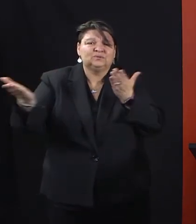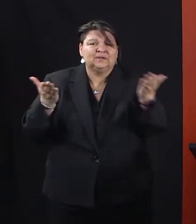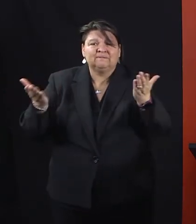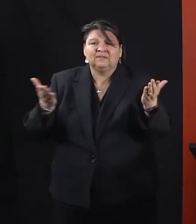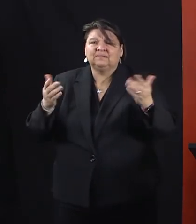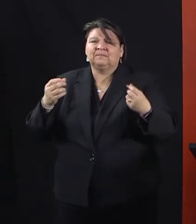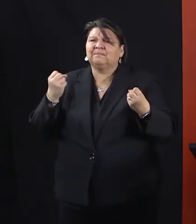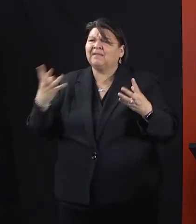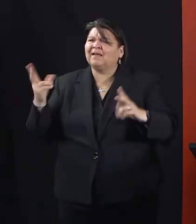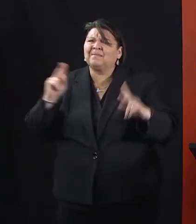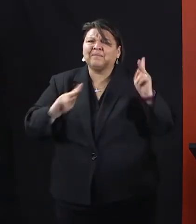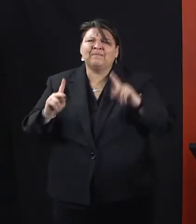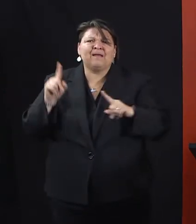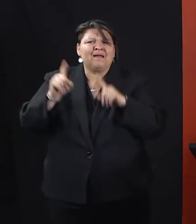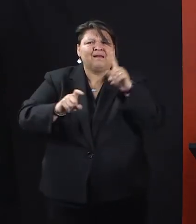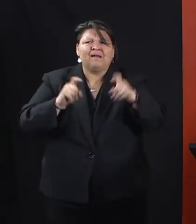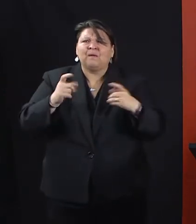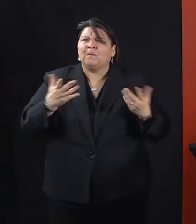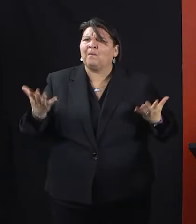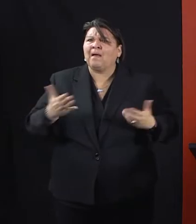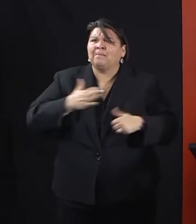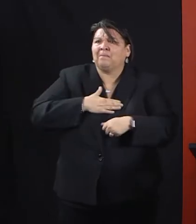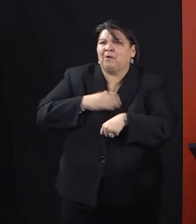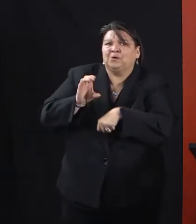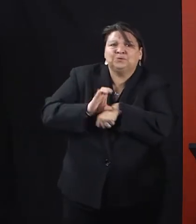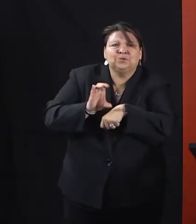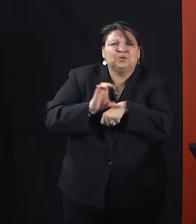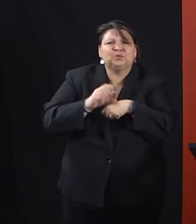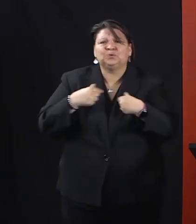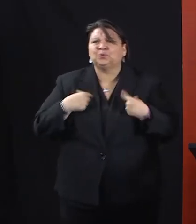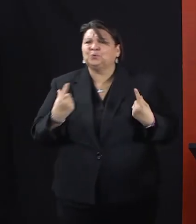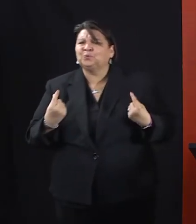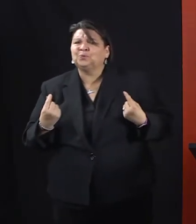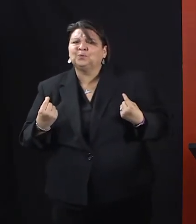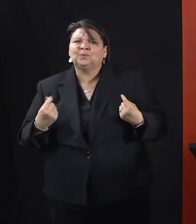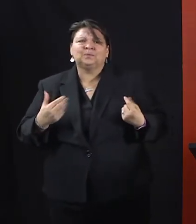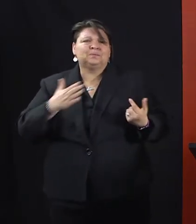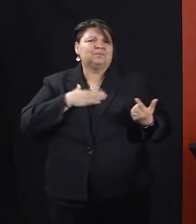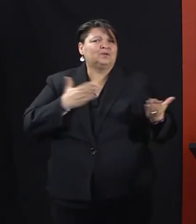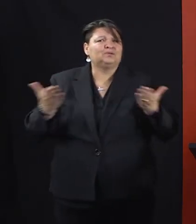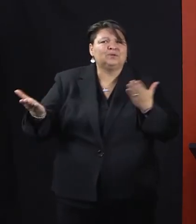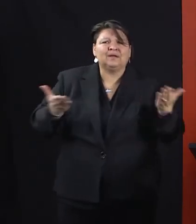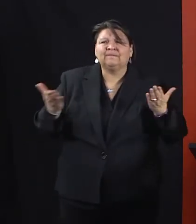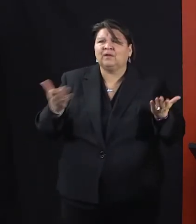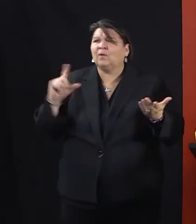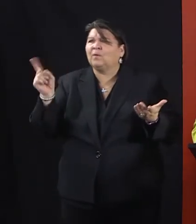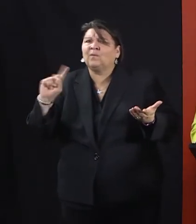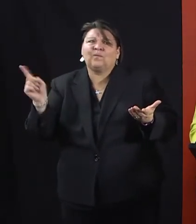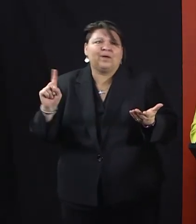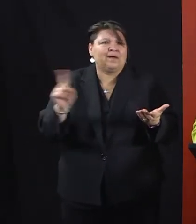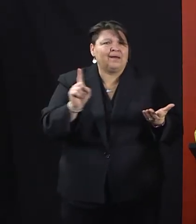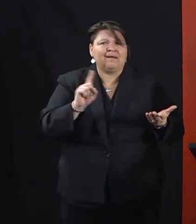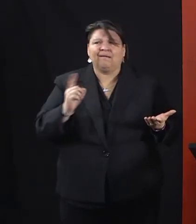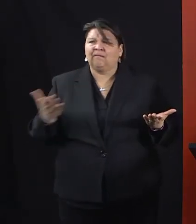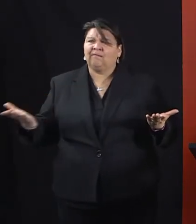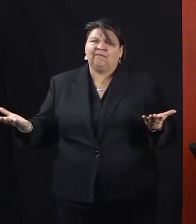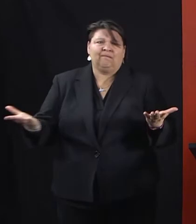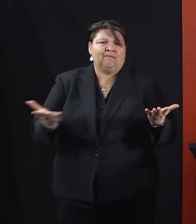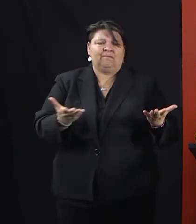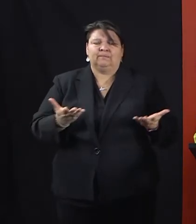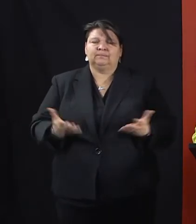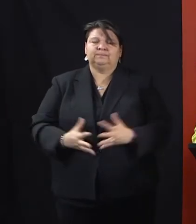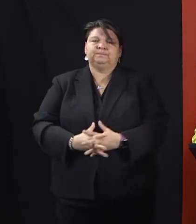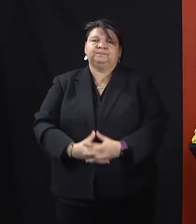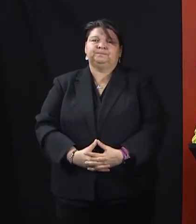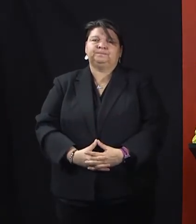churches and religious services. Y bueno, con la Semana Santa que se aproxima, nos están llegando muchas preguntas